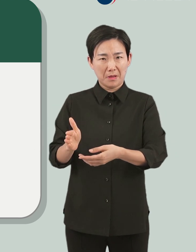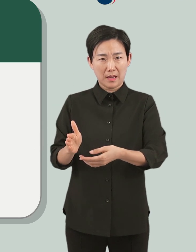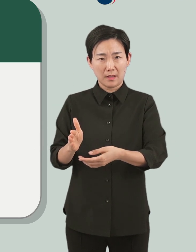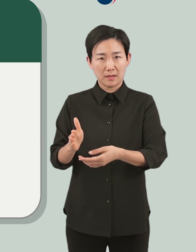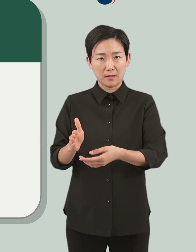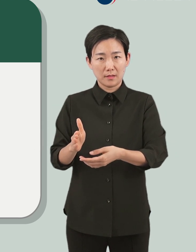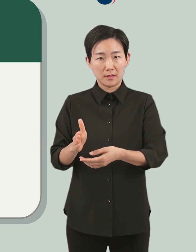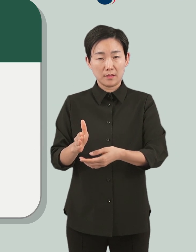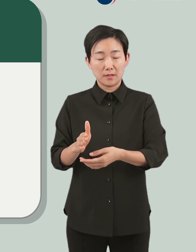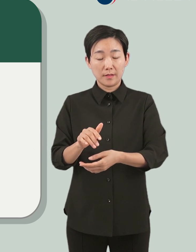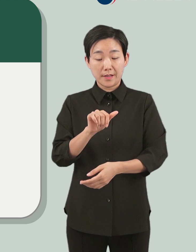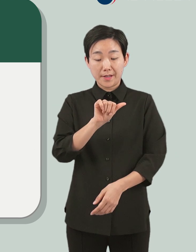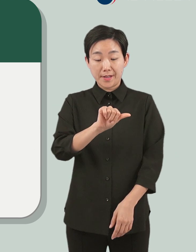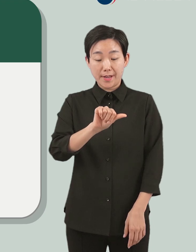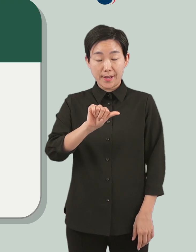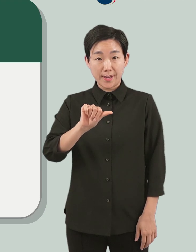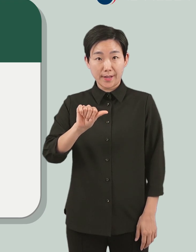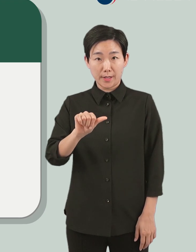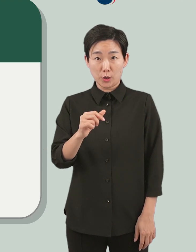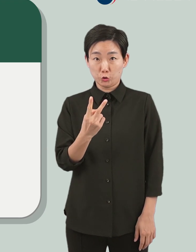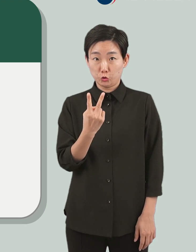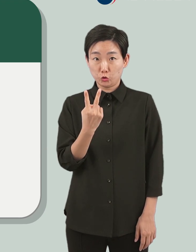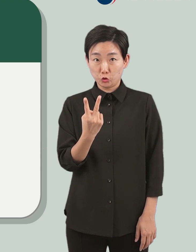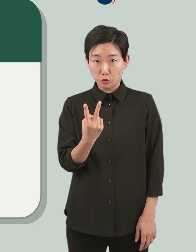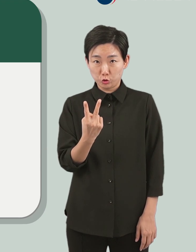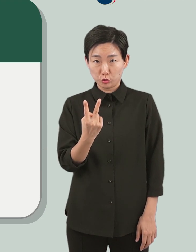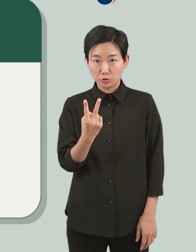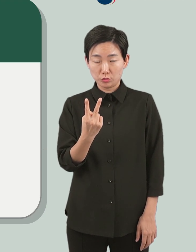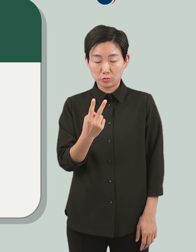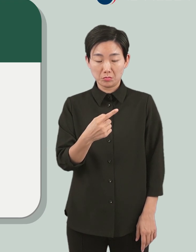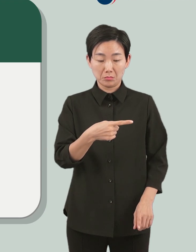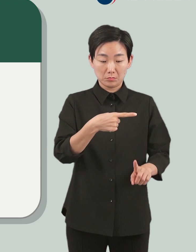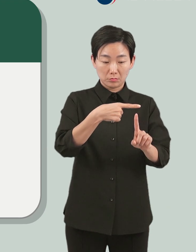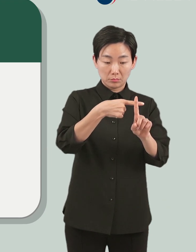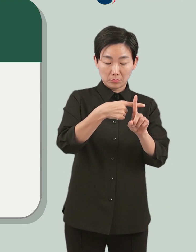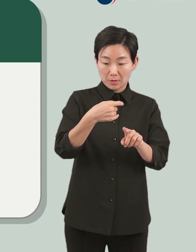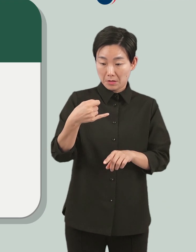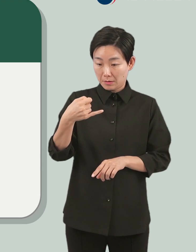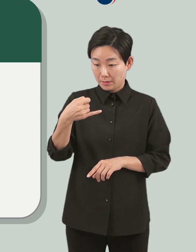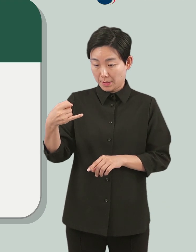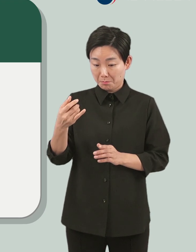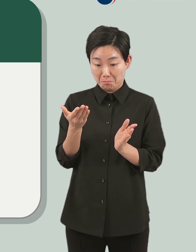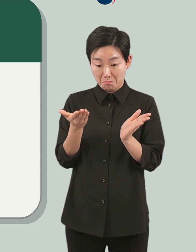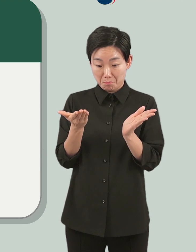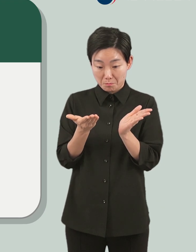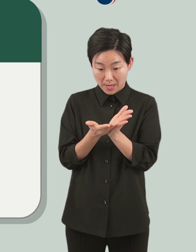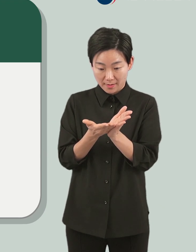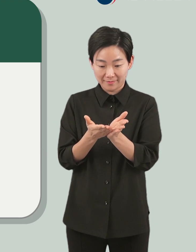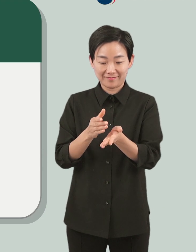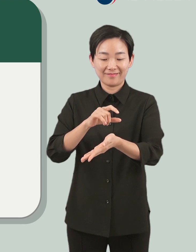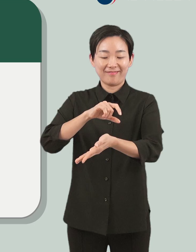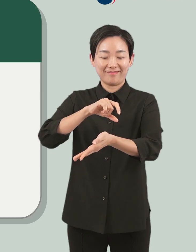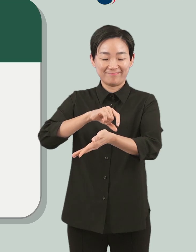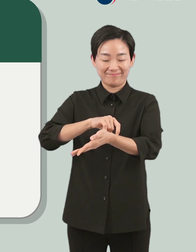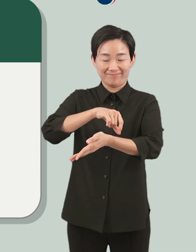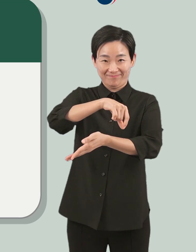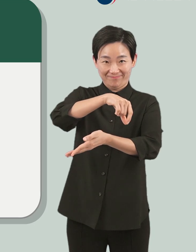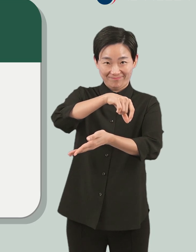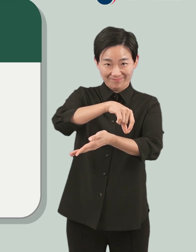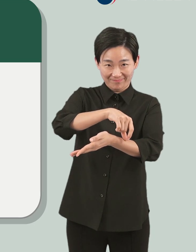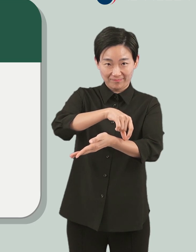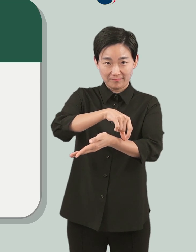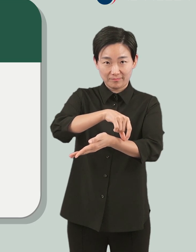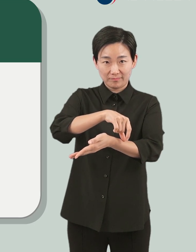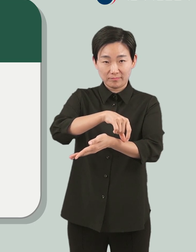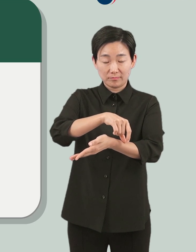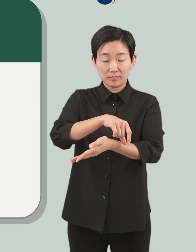끼웁니다. A 알카라인 건전지 2개만 사용합니다. 새 건전지와 사용한 건전지를 섞어